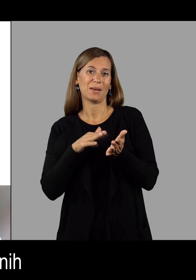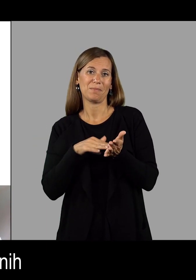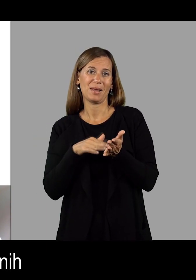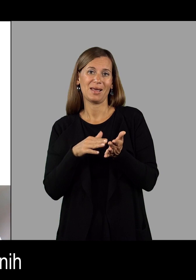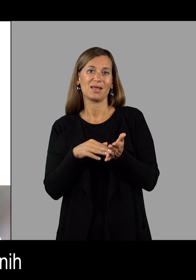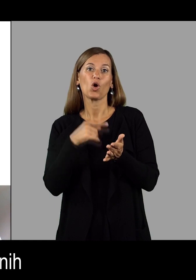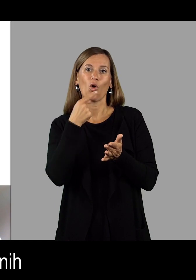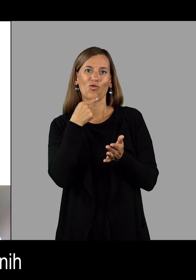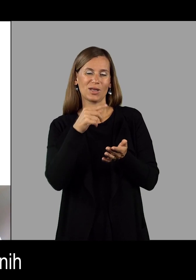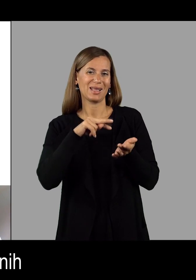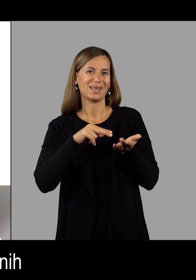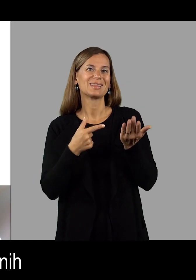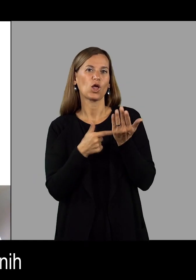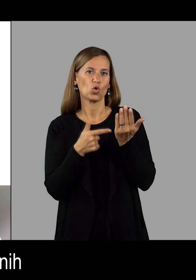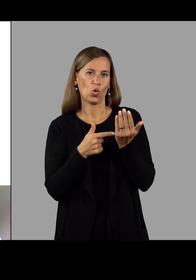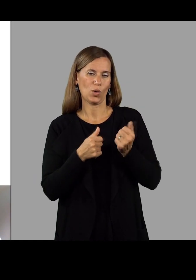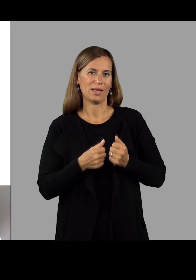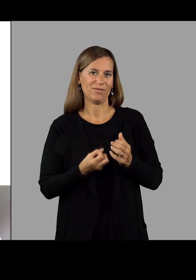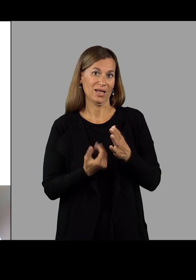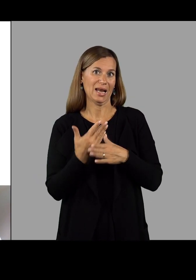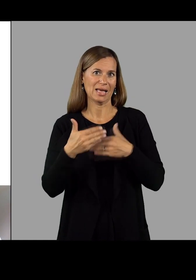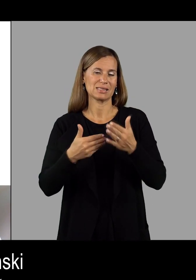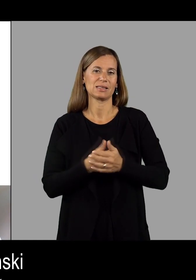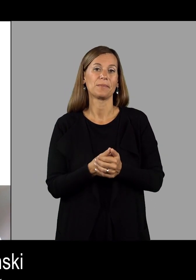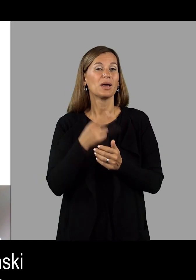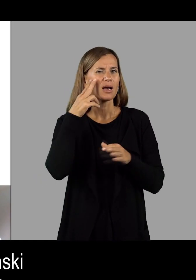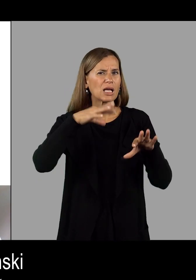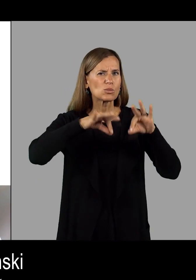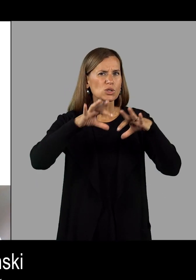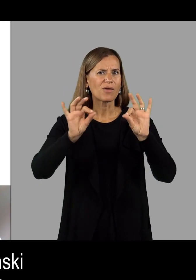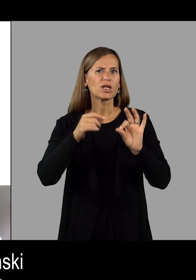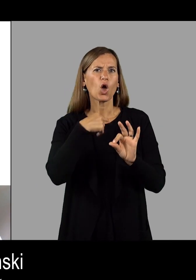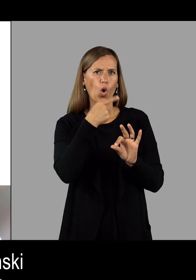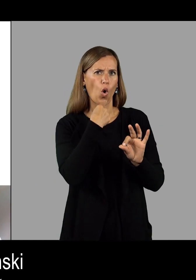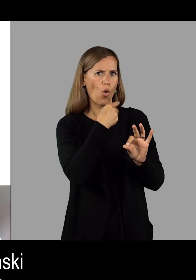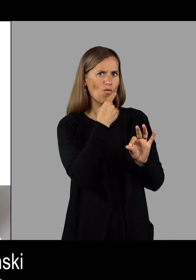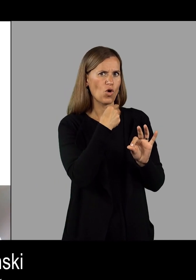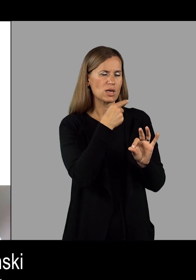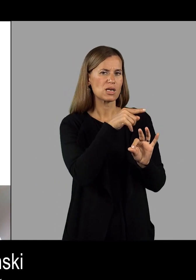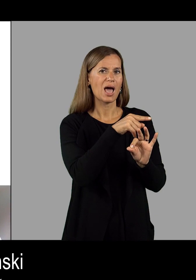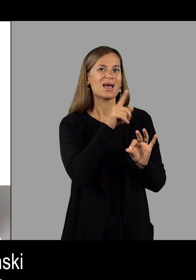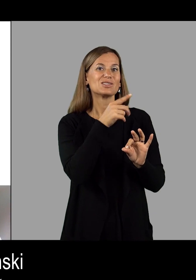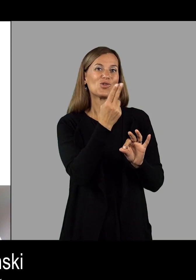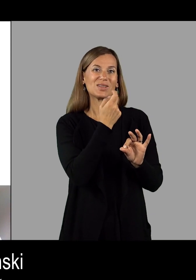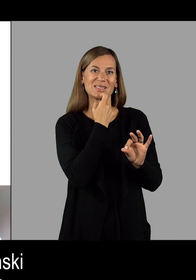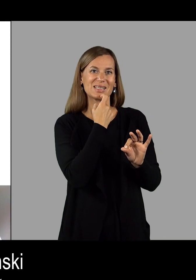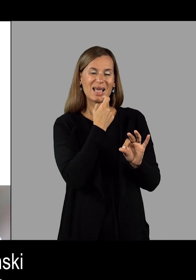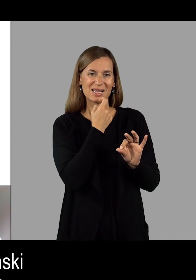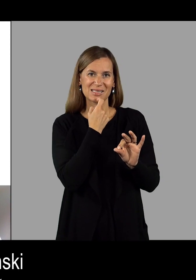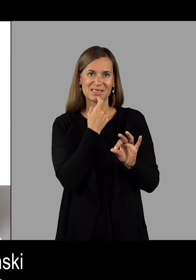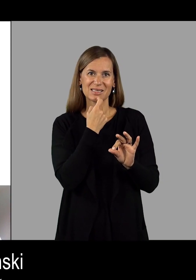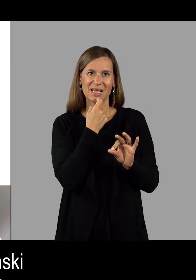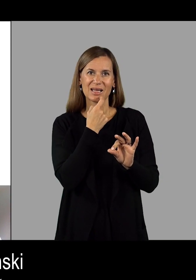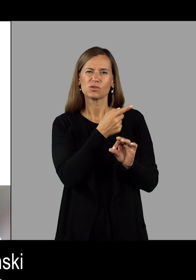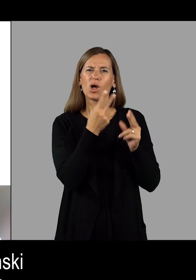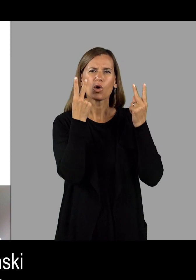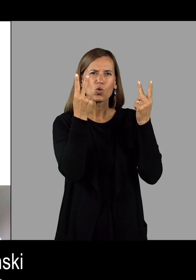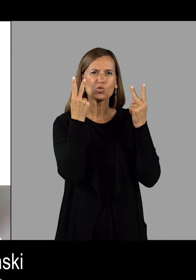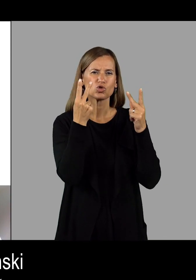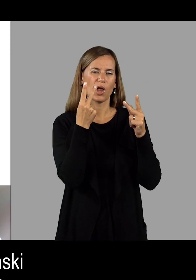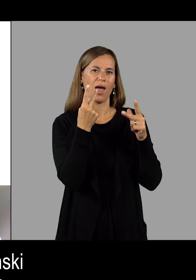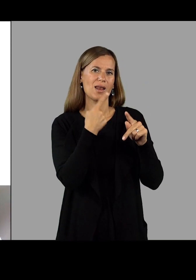govornih tehnologij v praksi. Razpoznavanje govora in slovenski jezik sta